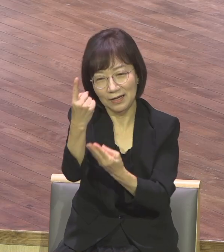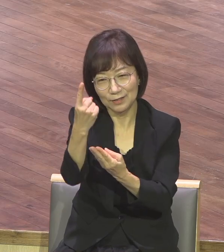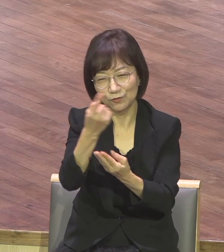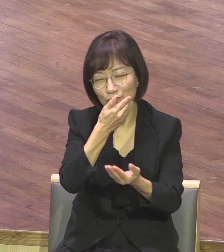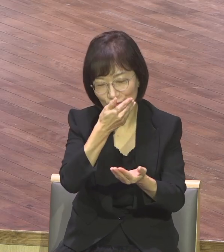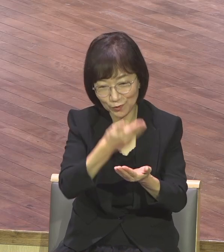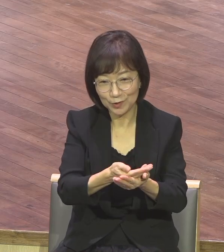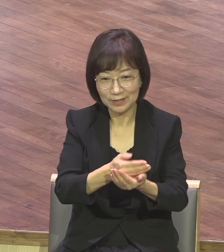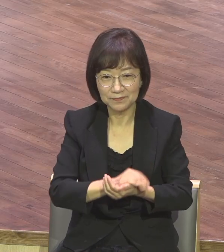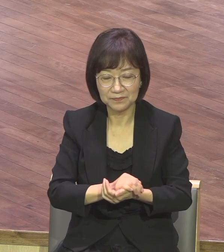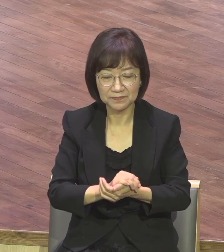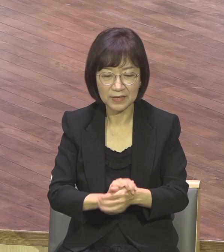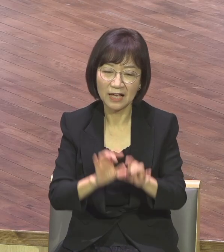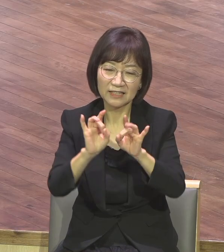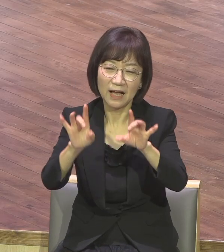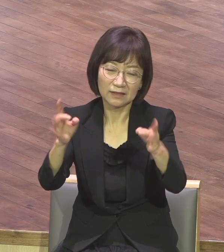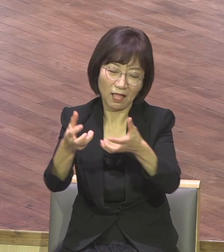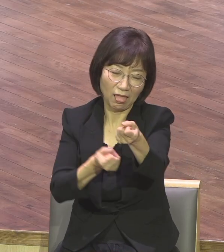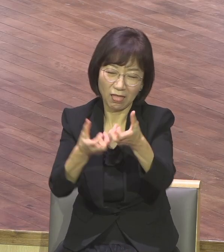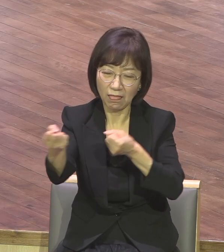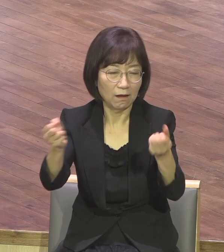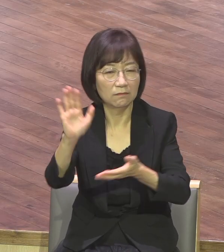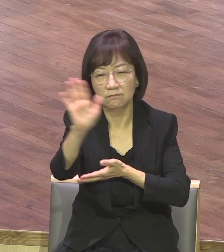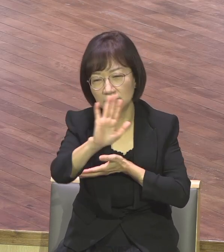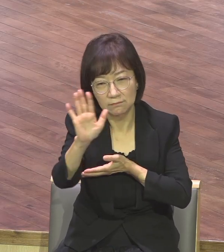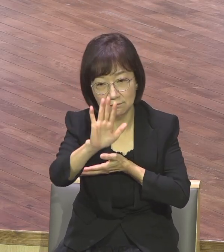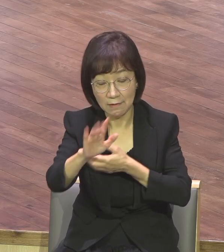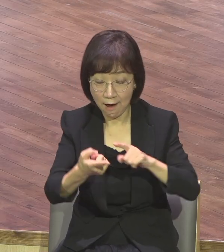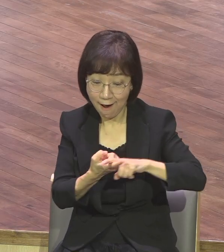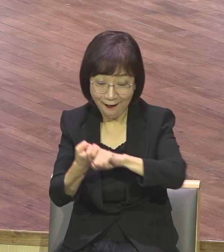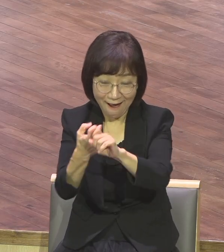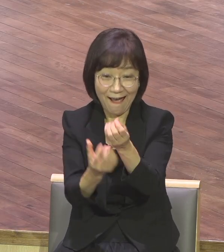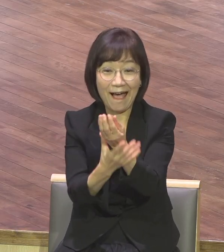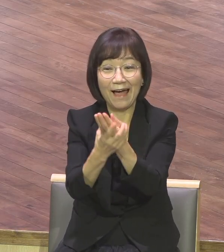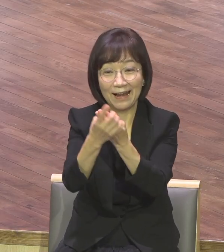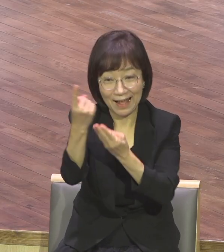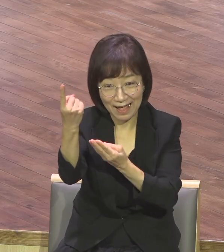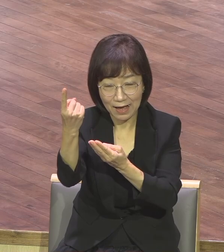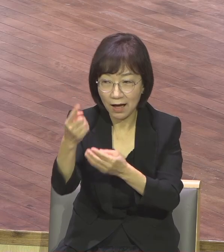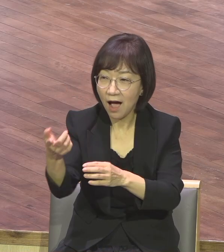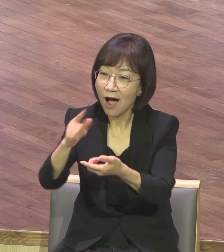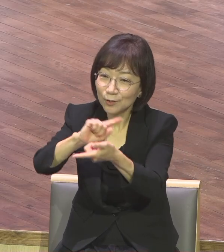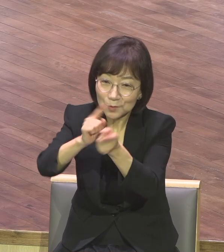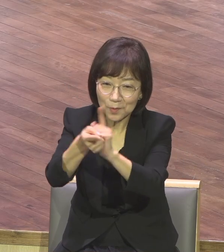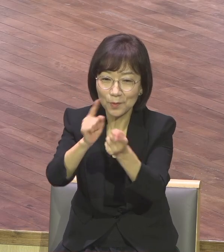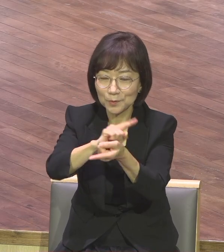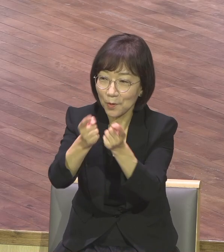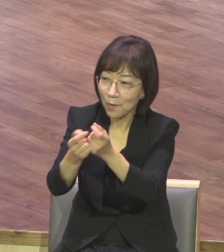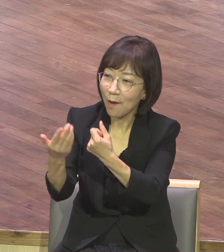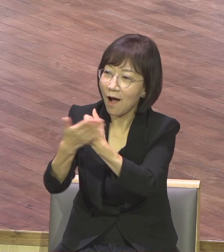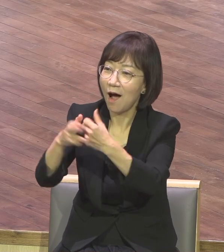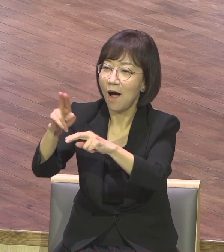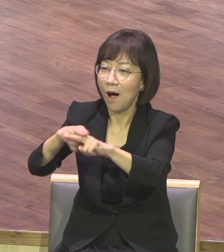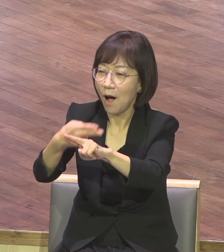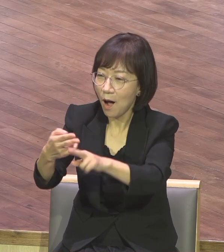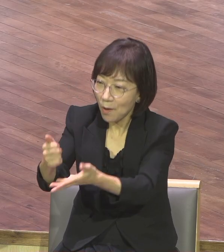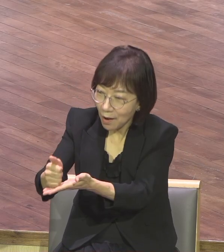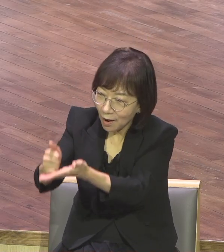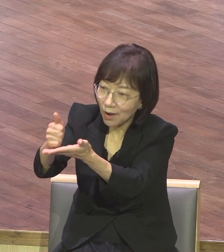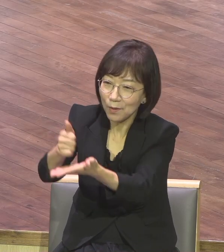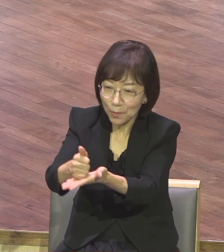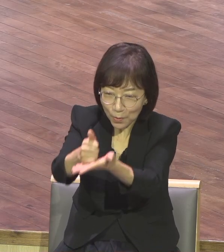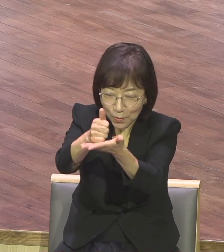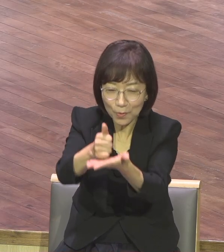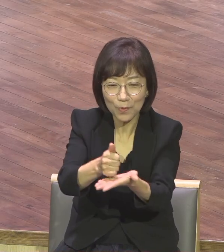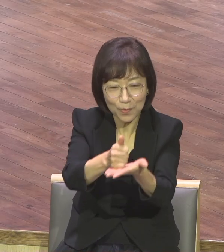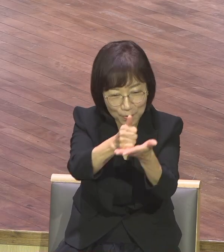되는 서로가 가진 은사 직분을 귀하게 여기고 서로 인정하고 존중해 주는 것.